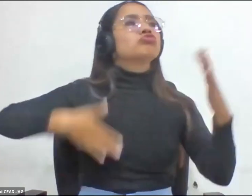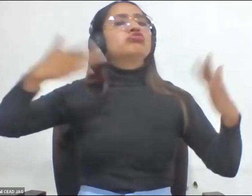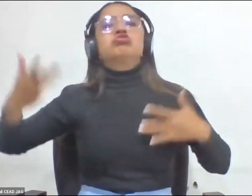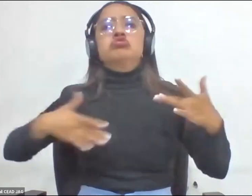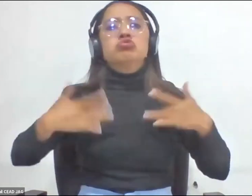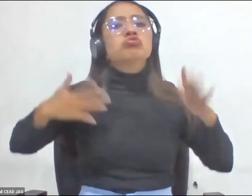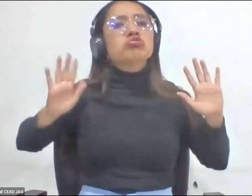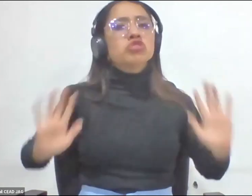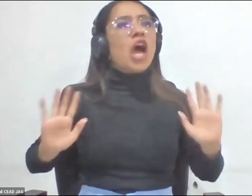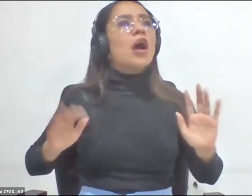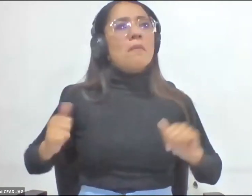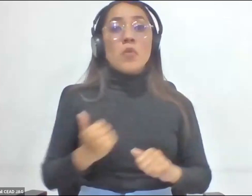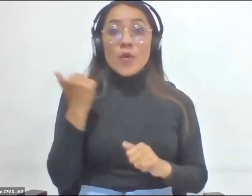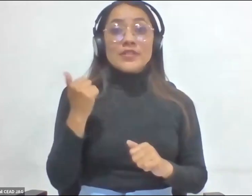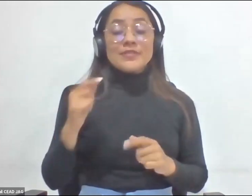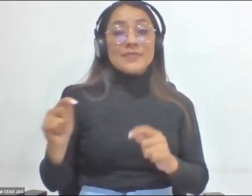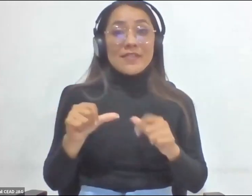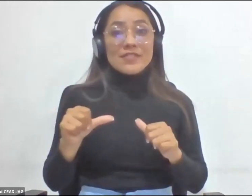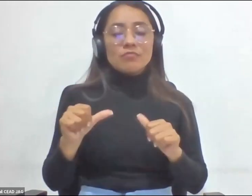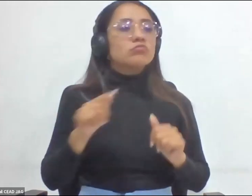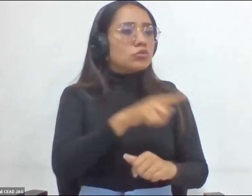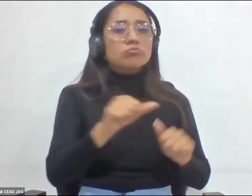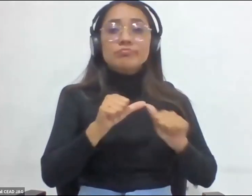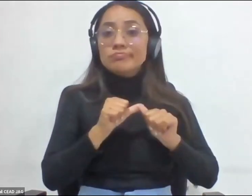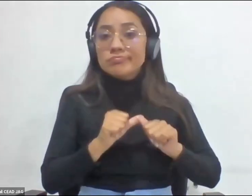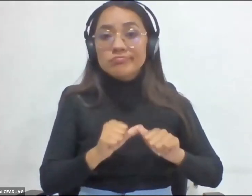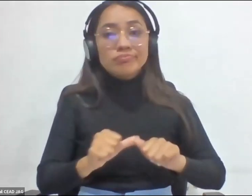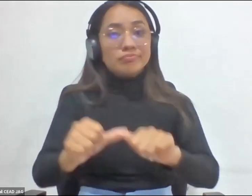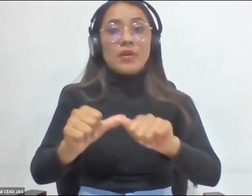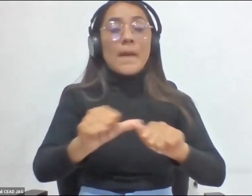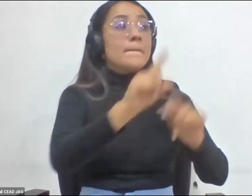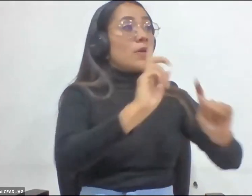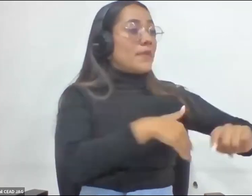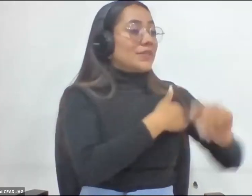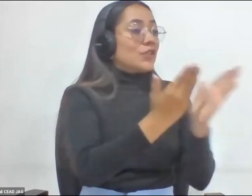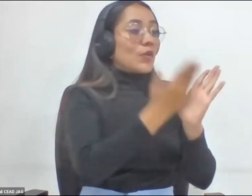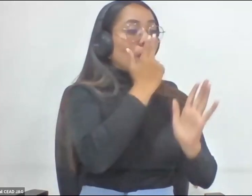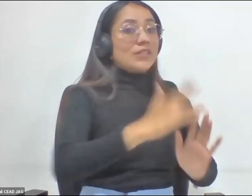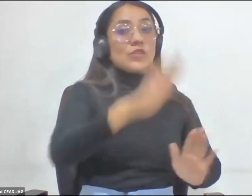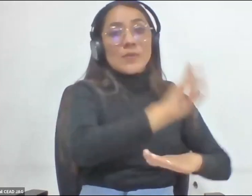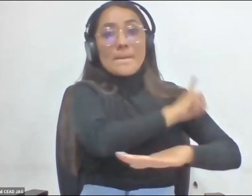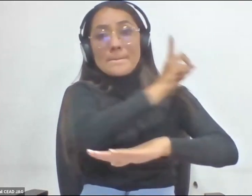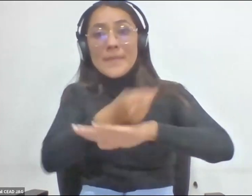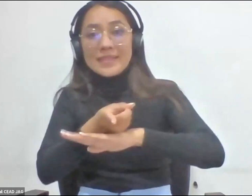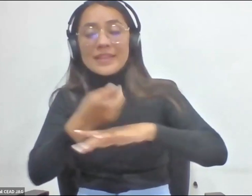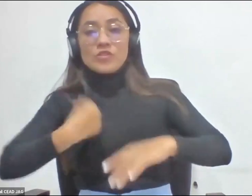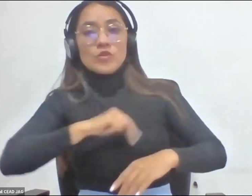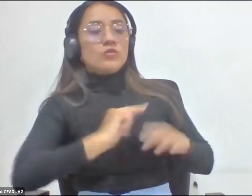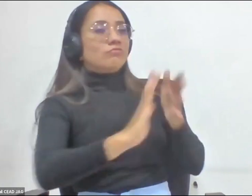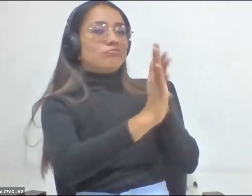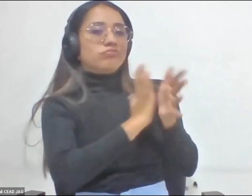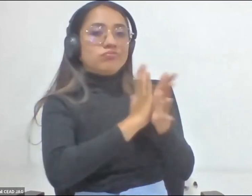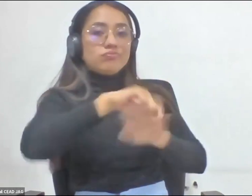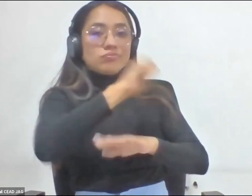permanecen de acuerdo a las validaciones y aprobaciones que da el Ministerio de Educación nacional quien nos debe reportar a nosotros la información para